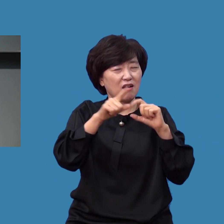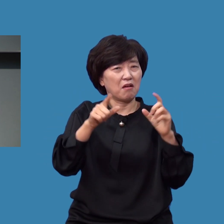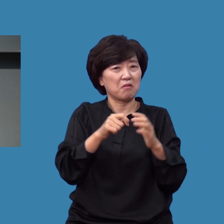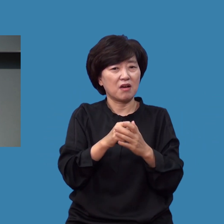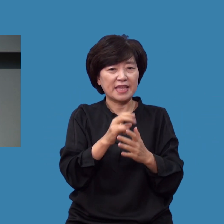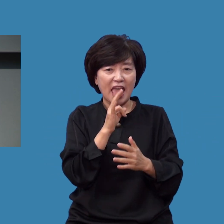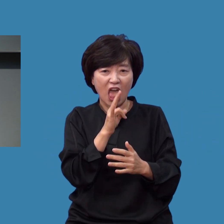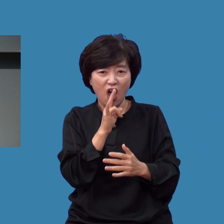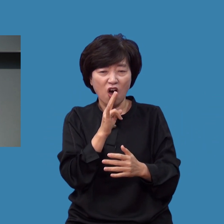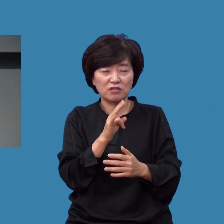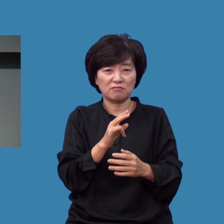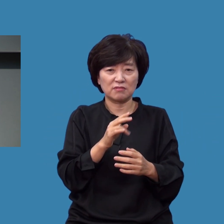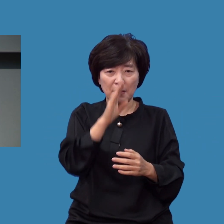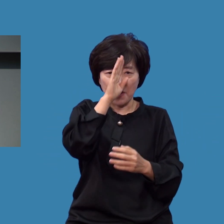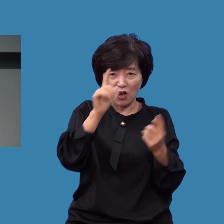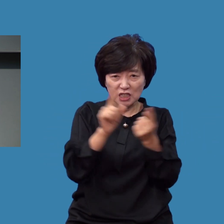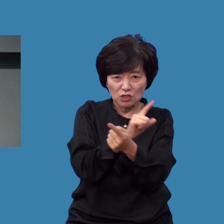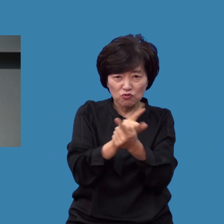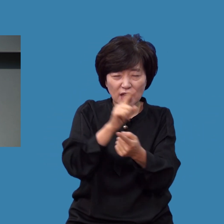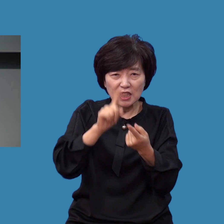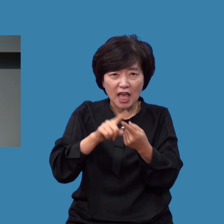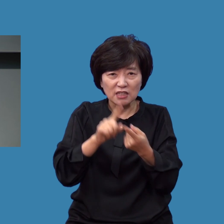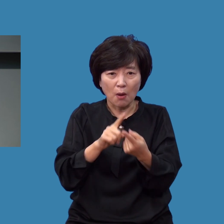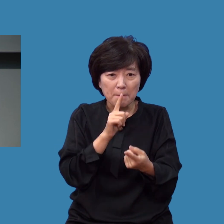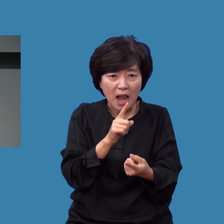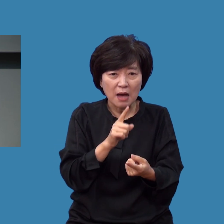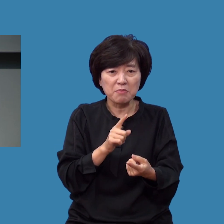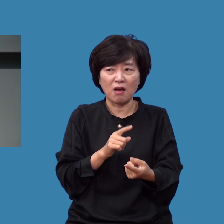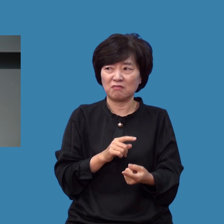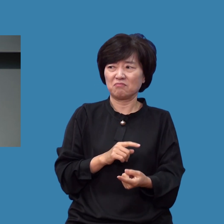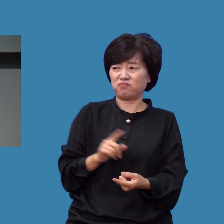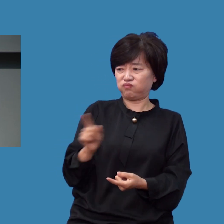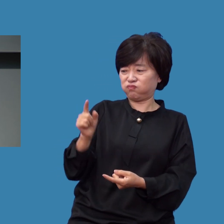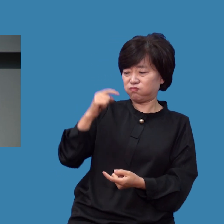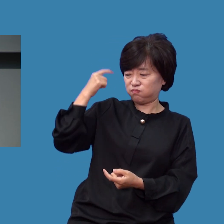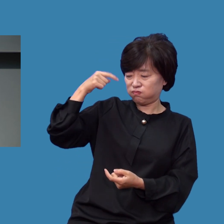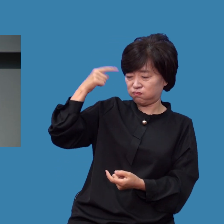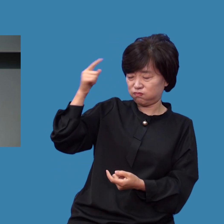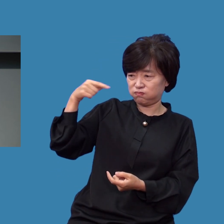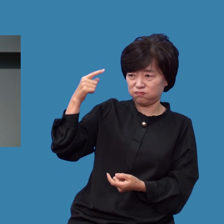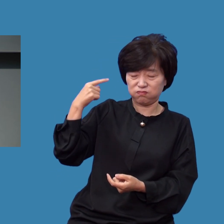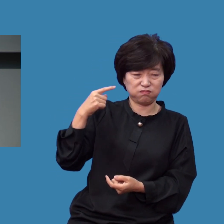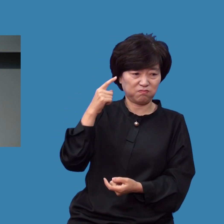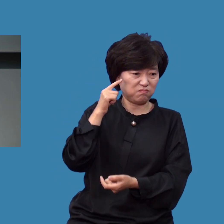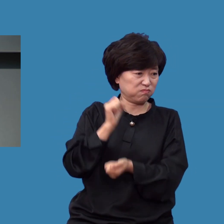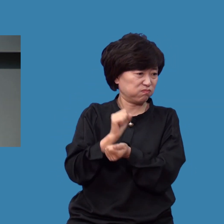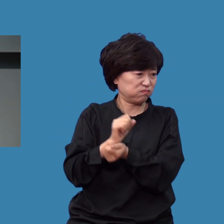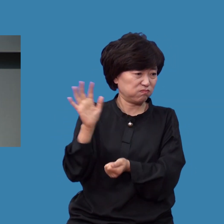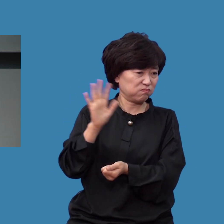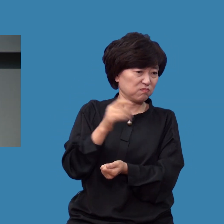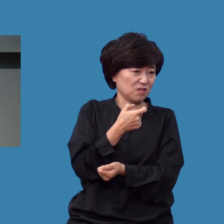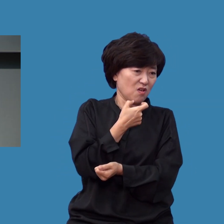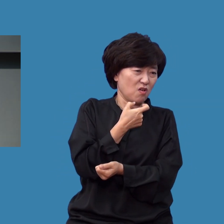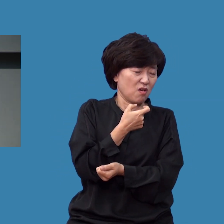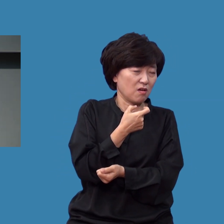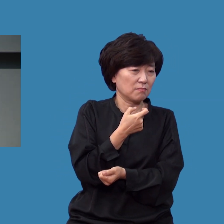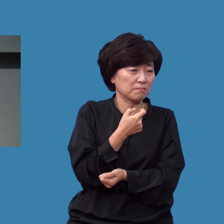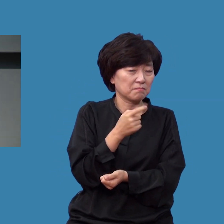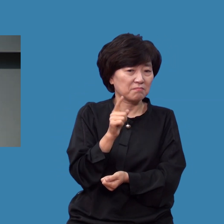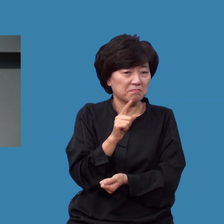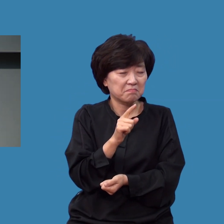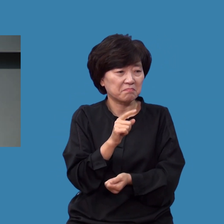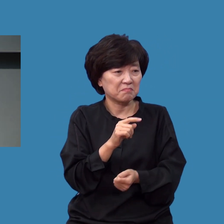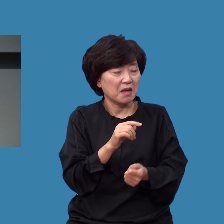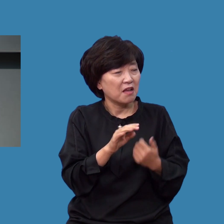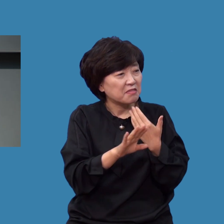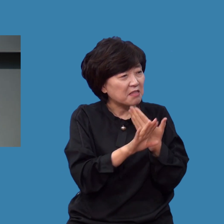이야기를 하면 마치 무식한 광신도 같이 취급을 하고, 이 세련되고 댄디한 기독교는 뭐 적어도 다른 종교를 잘